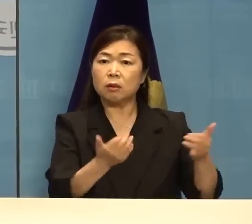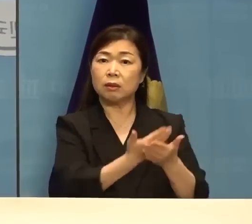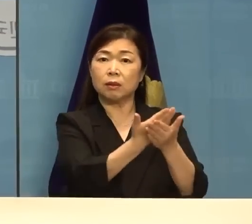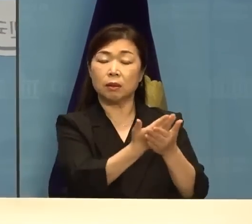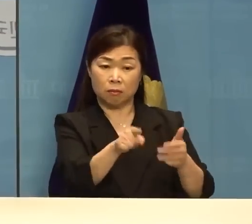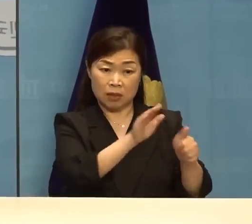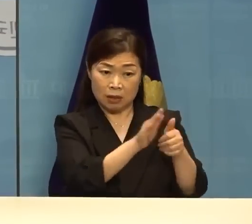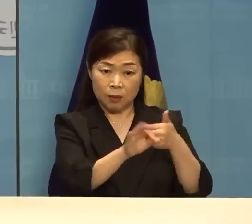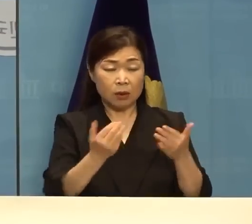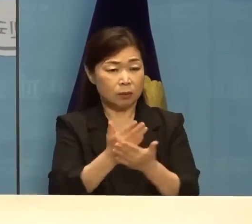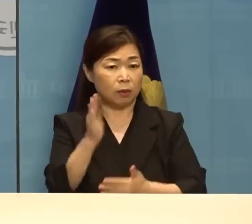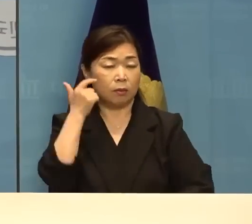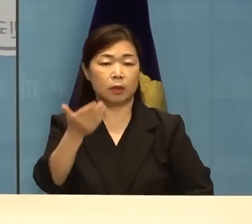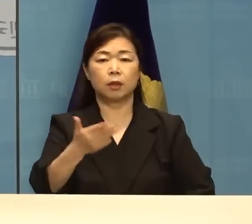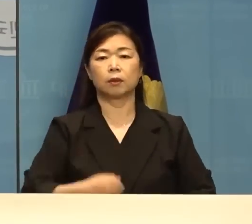진보입니까?